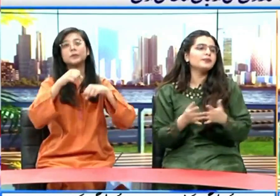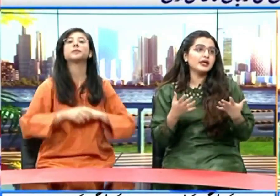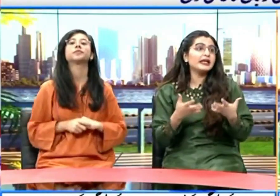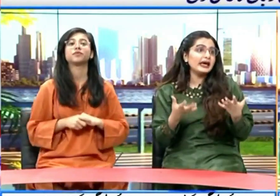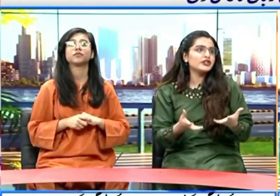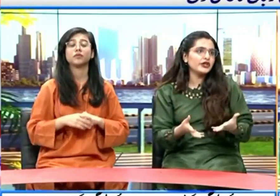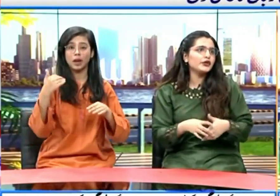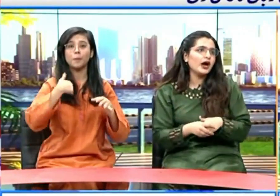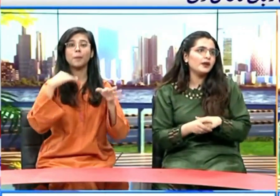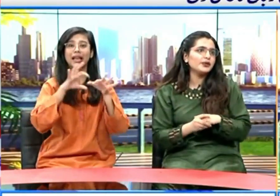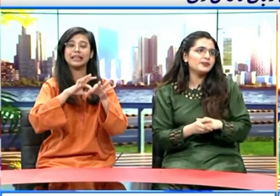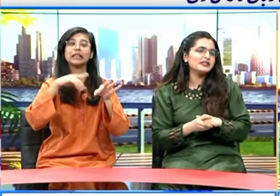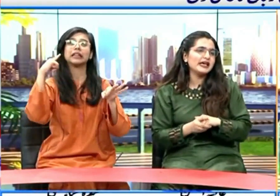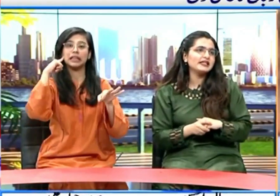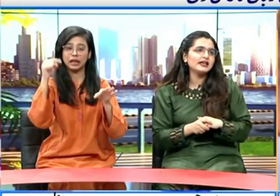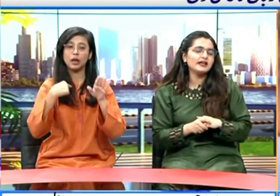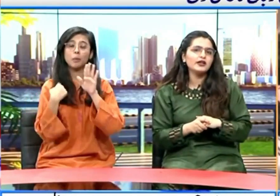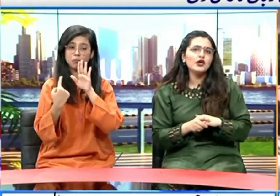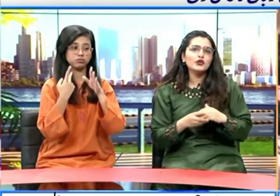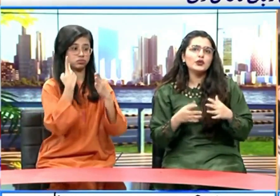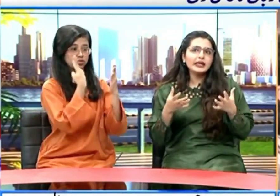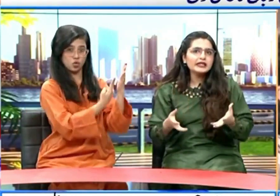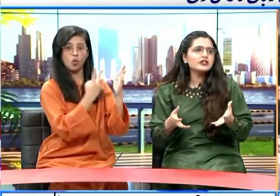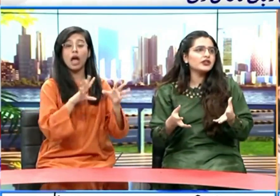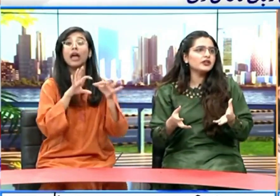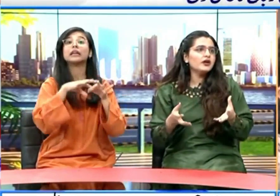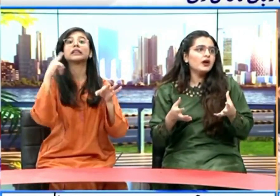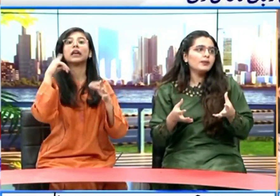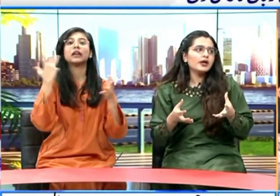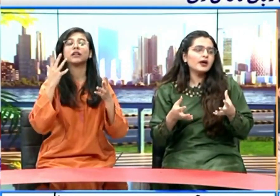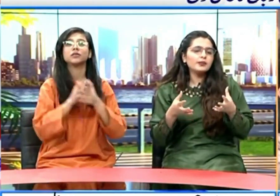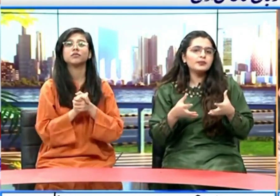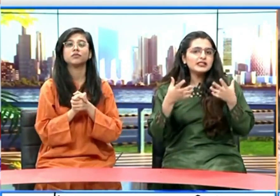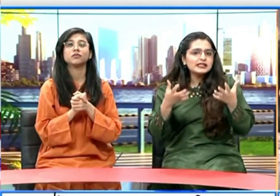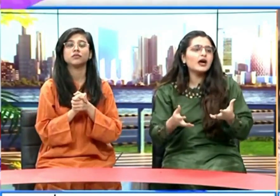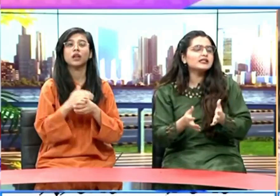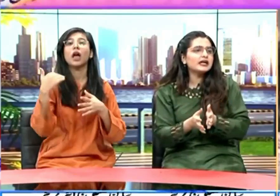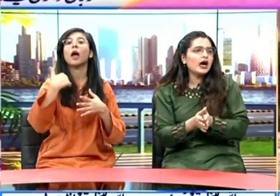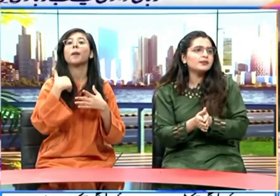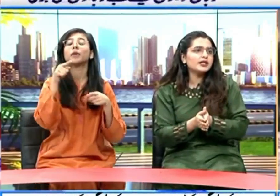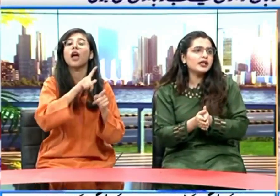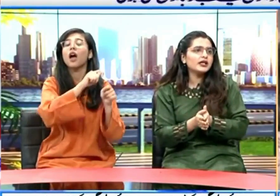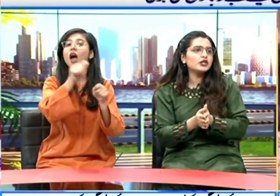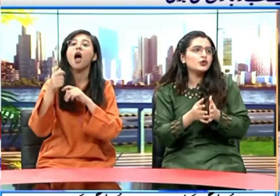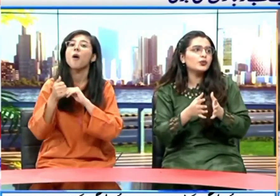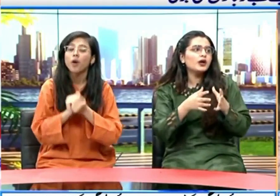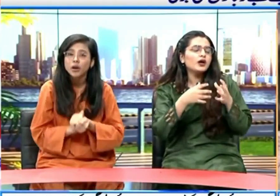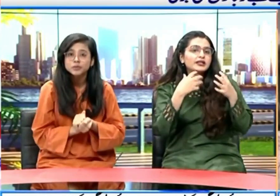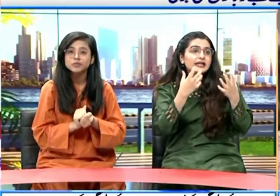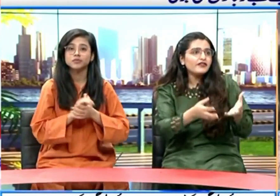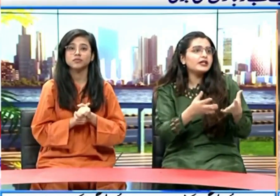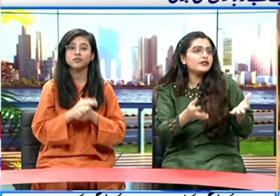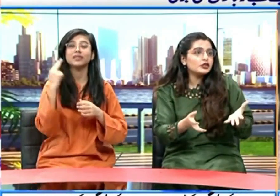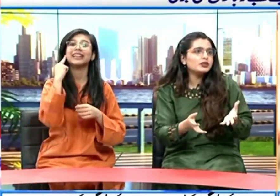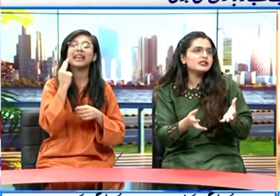ہم کنیکٹر کو یہاں پر ریپرزینٹ کر رہے ہیں, تو کنیکٹر میں ہم اس طرح سے کام کر رہے ہیں کہ جو